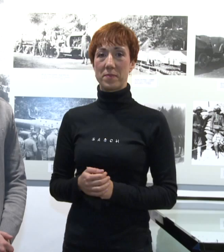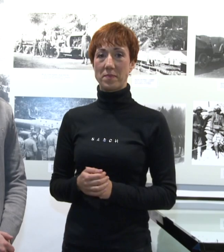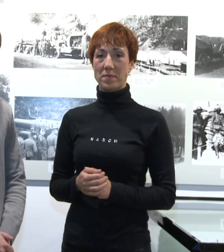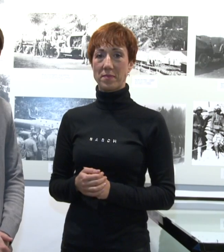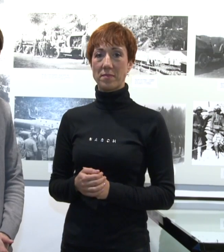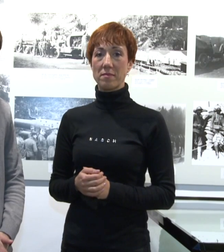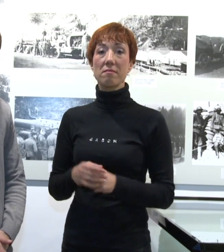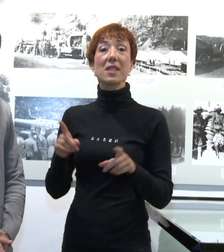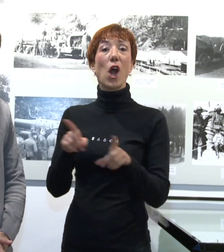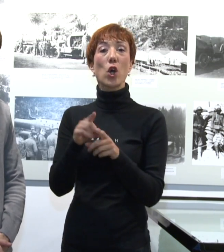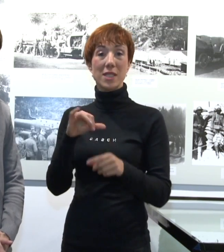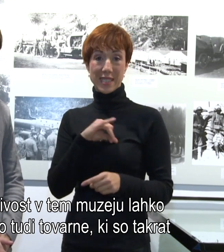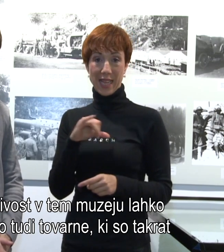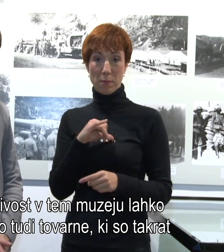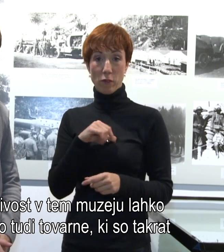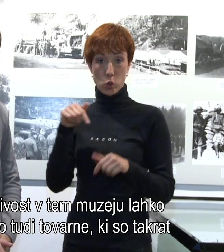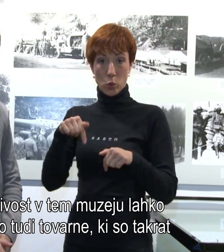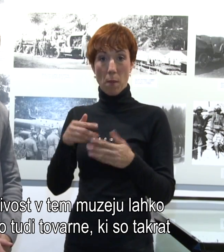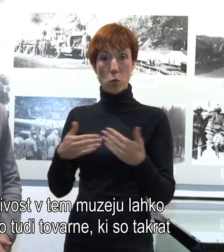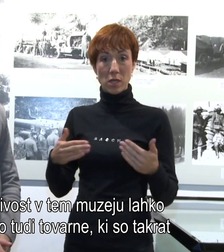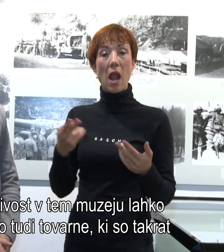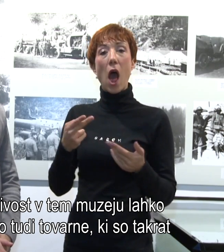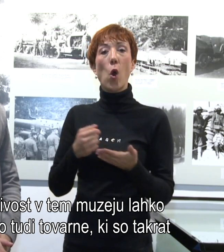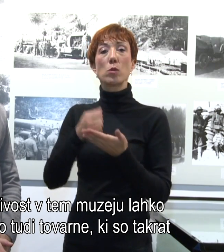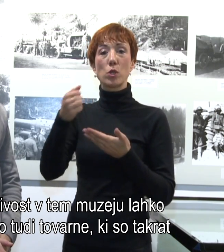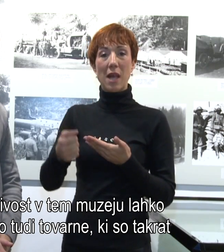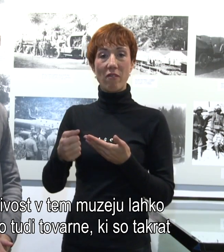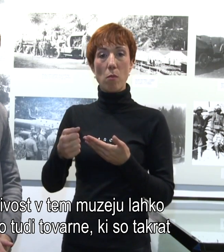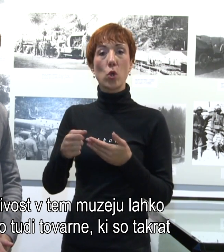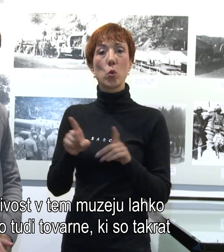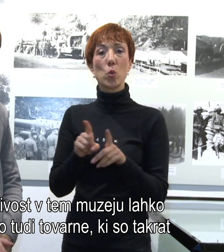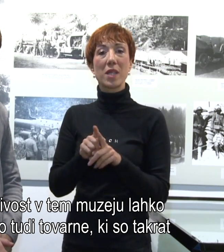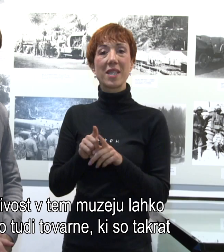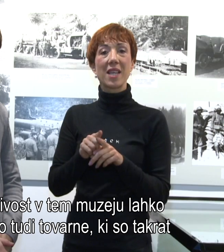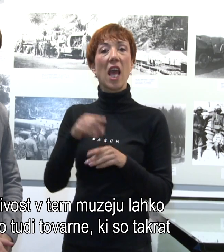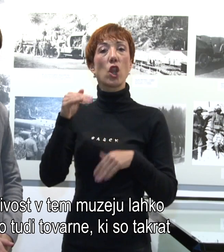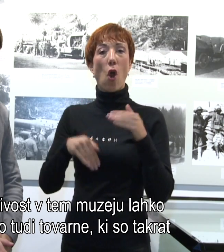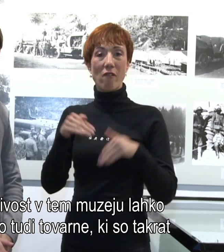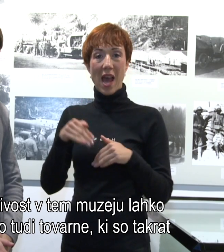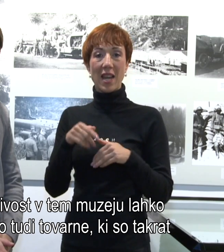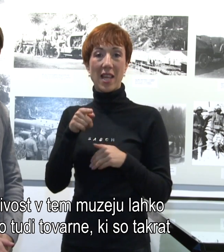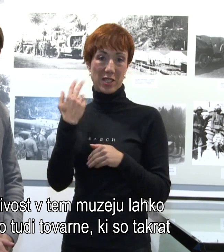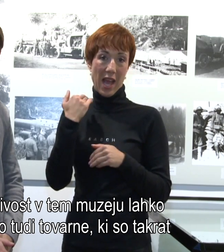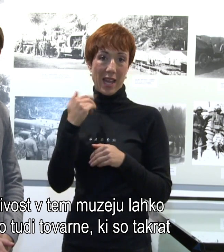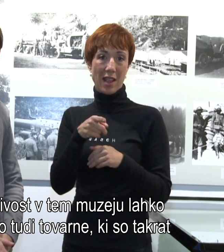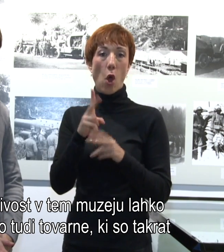Kot zanimivost v tem muzeju lahko izpostavimo tudi tovarne, ki so takrat obstajale in še